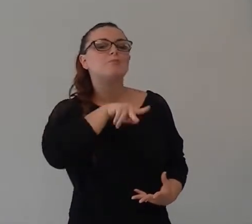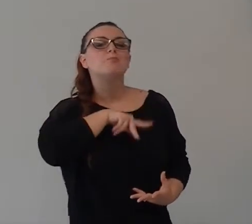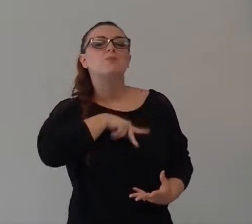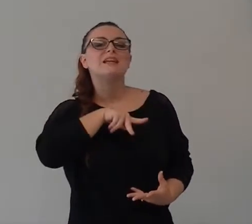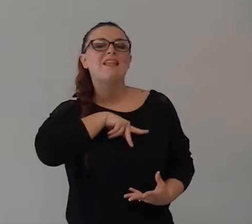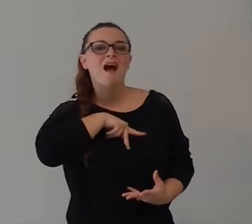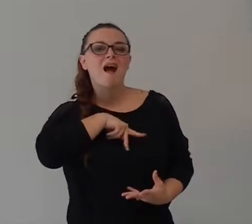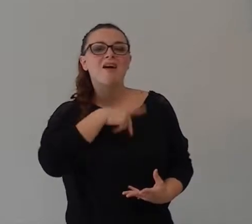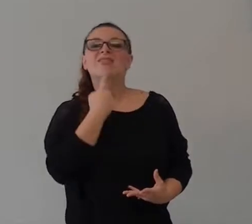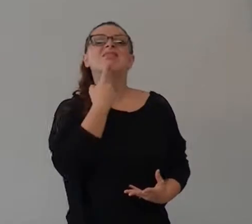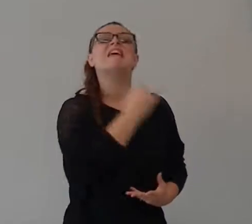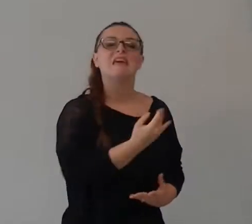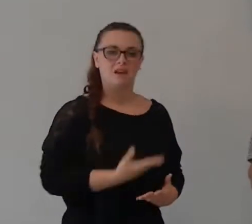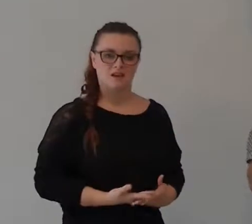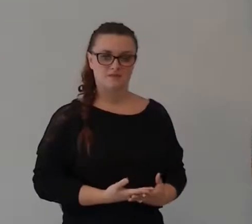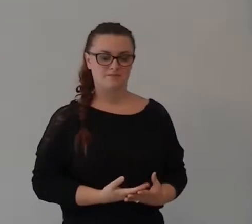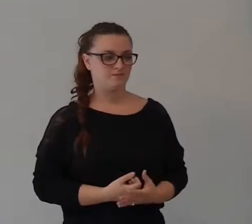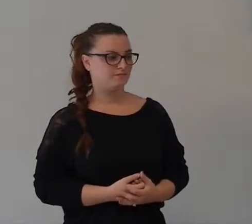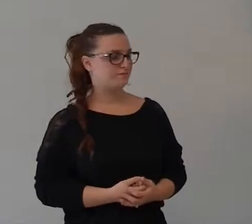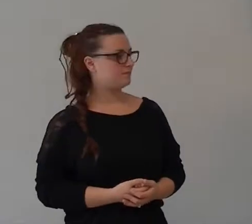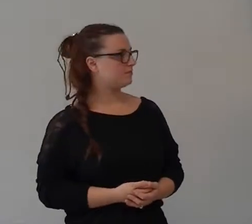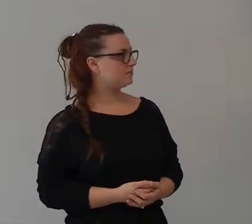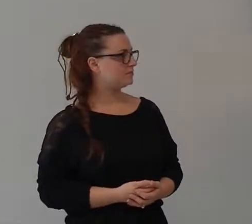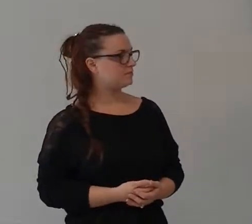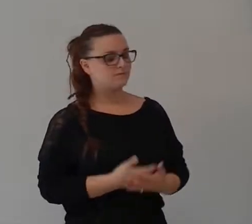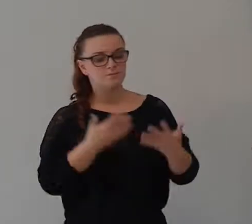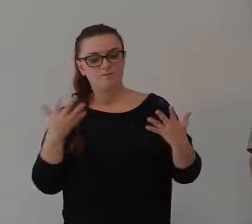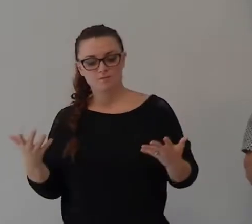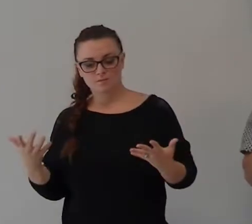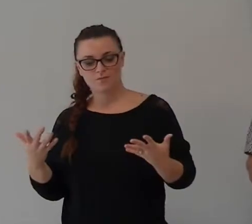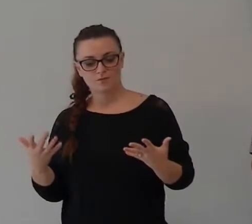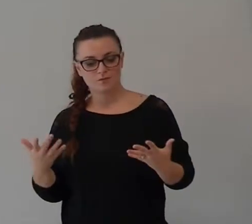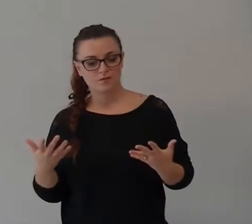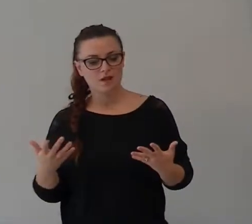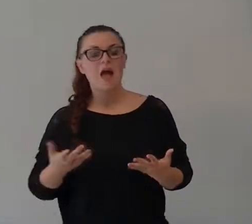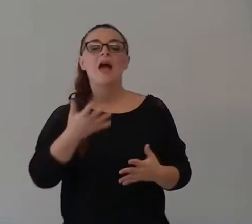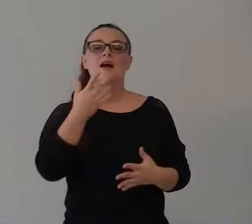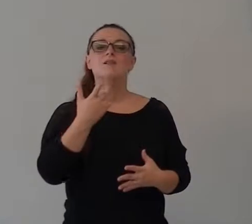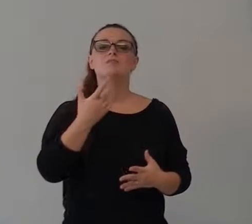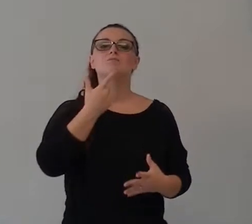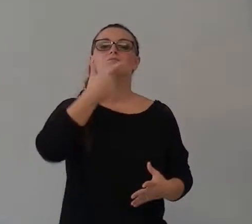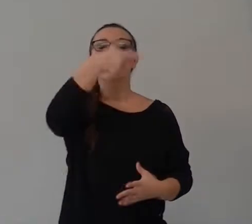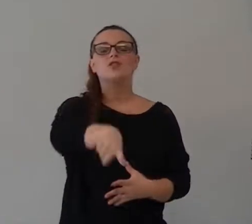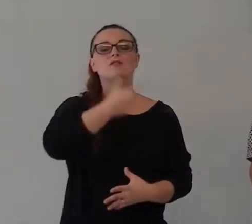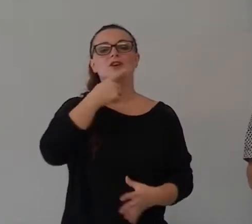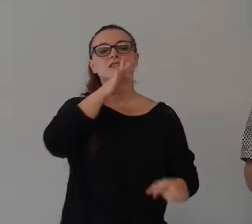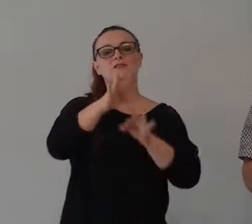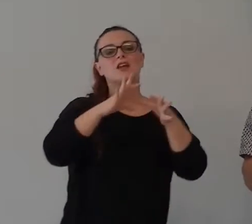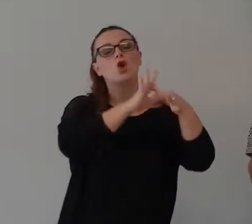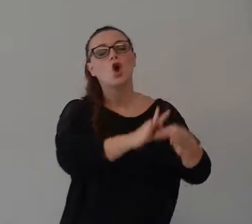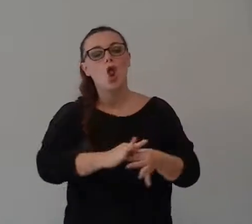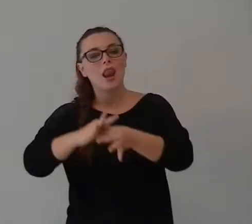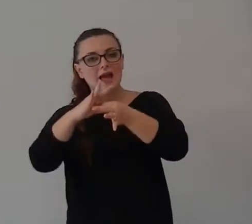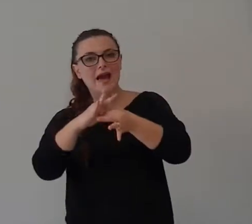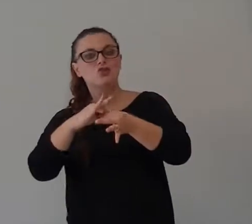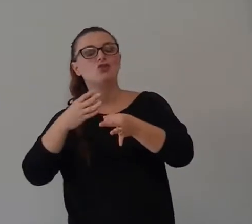differenza. Si informa dicendo, questa è una lingua, chi è che la protegge? Chi è che provvede per lei?